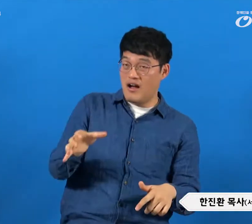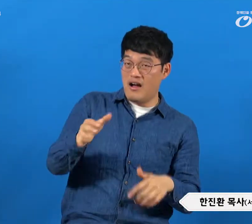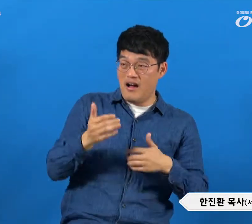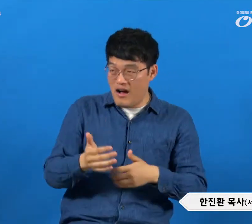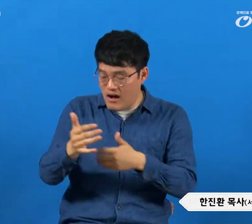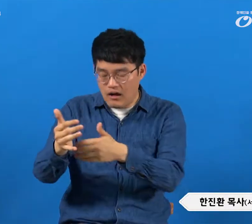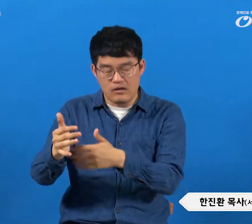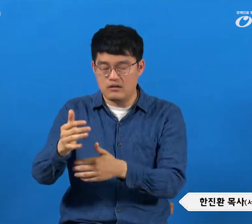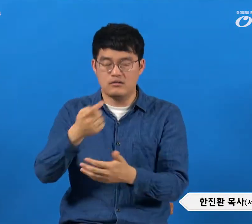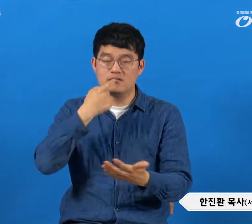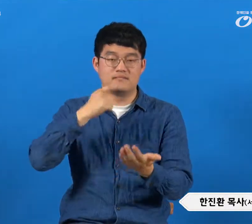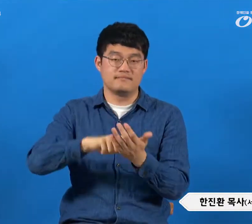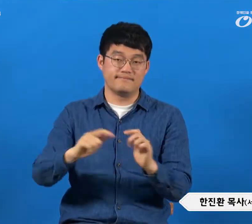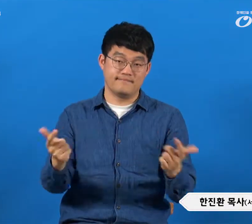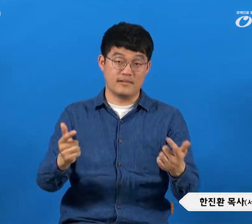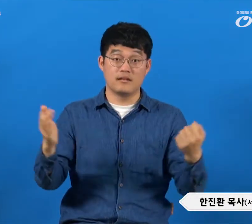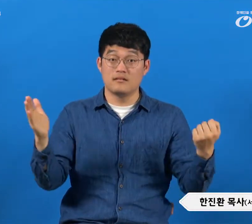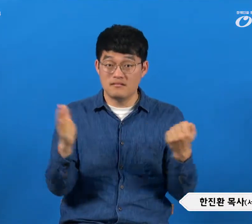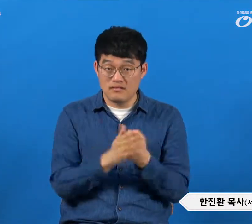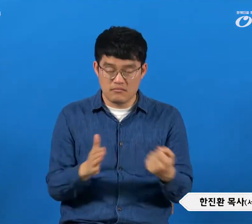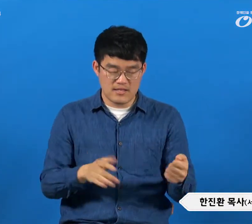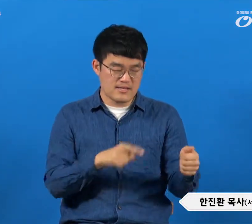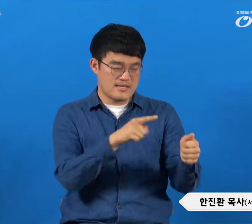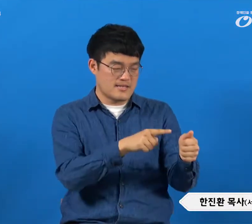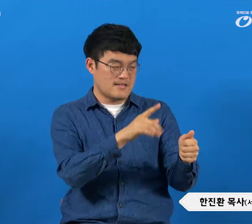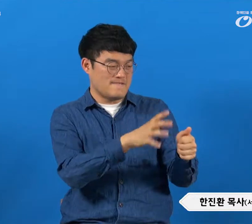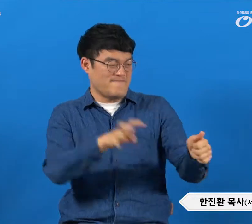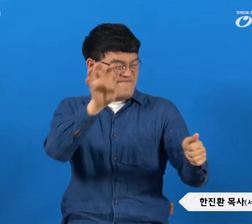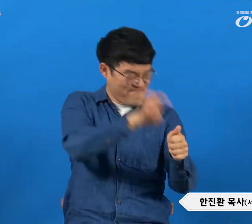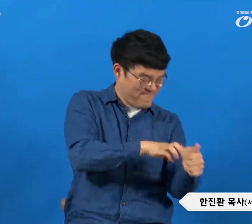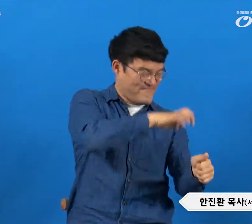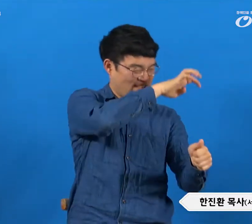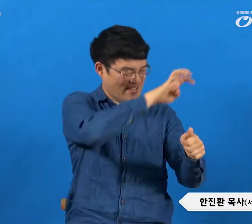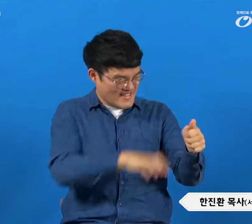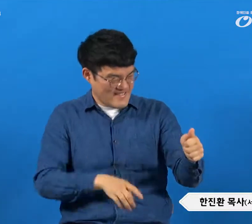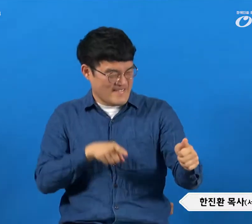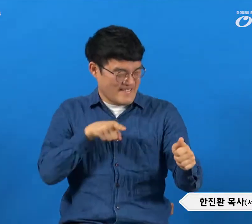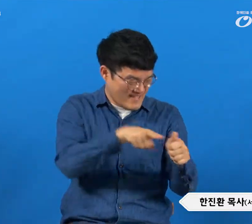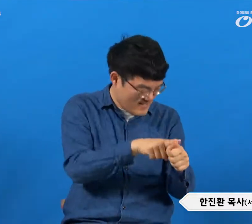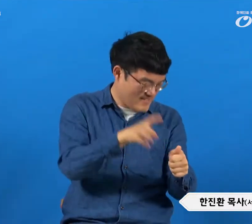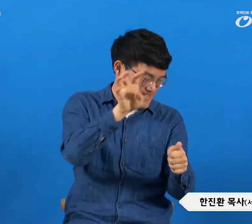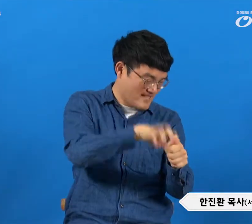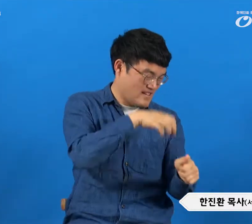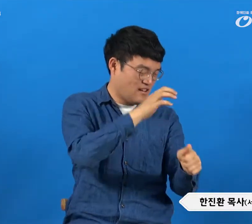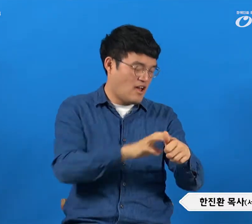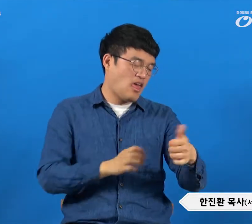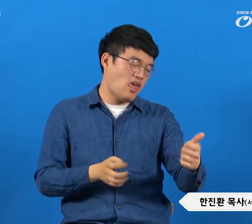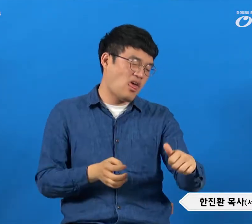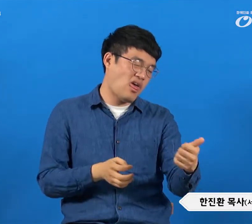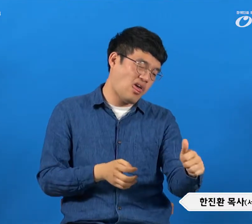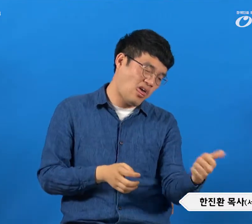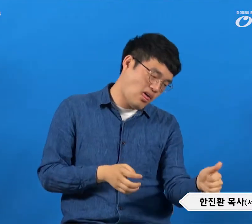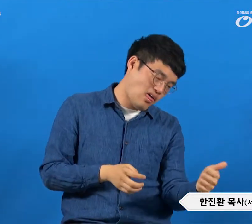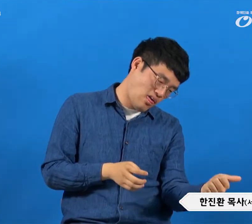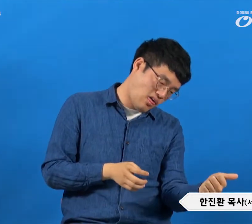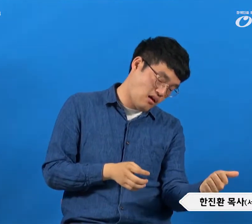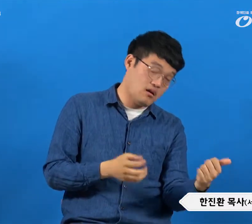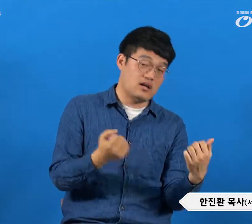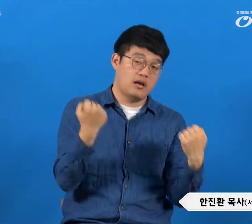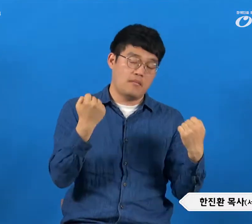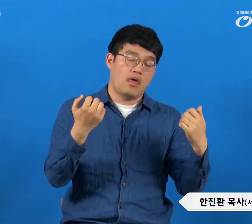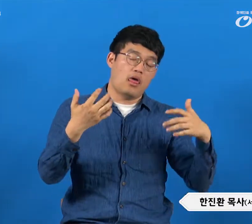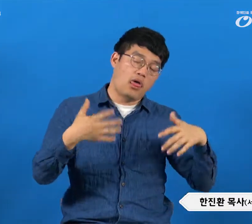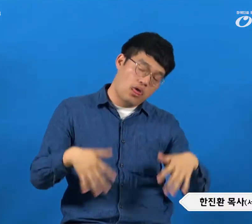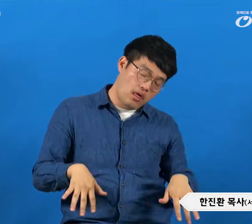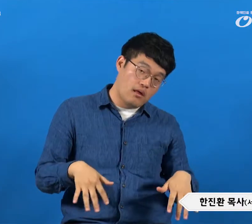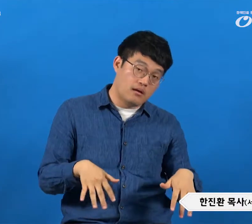제대로 집행할 수가 없습니다. 그래서 사람을 미리 반쯤 죽여놓기 위해서, 얼을